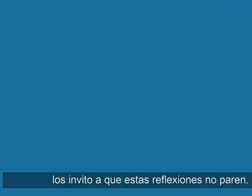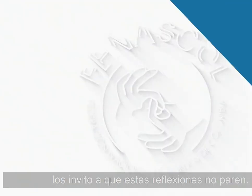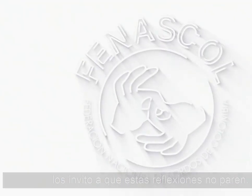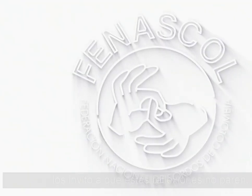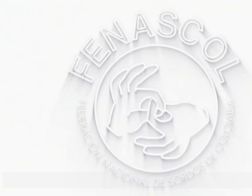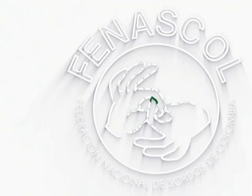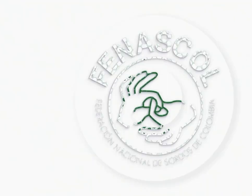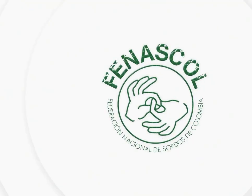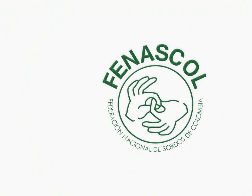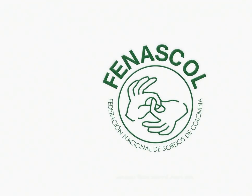no paren.